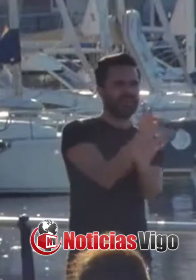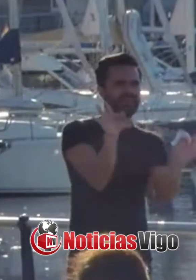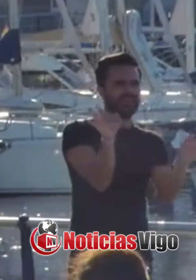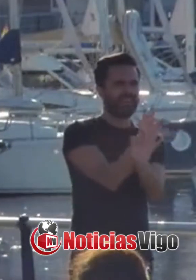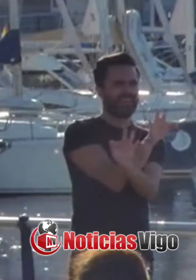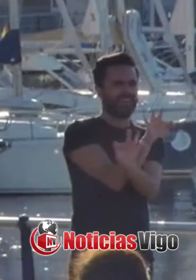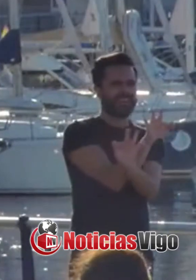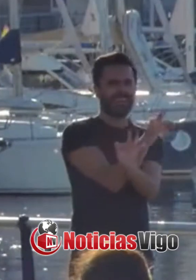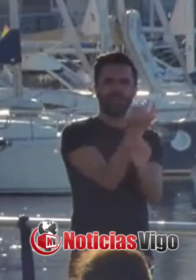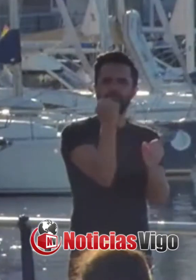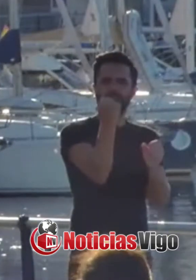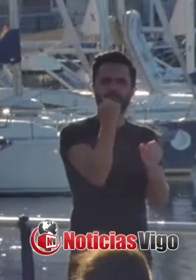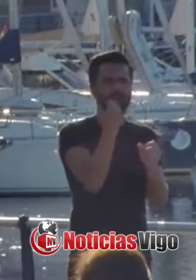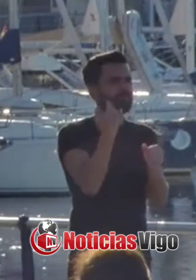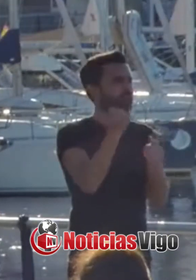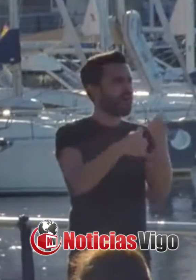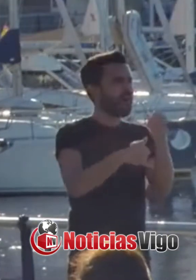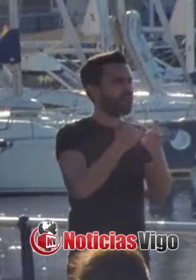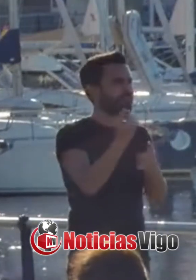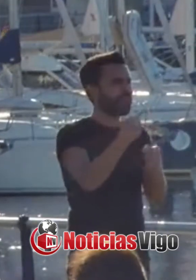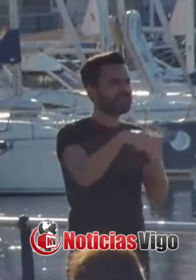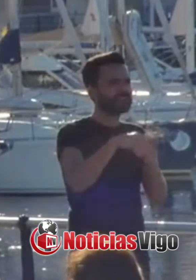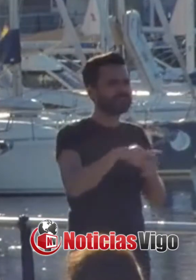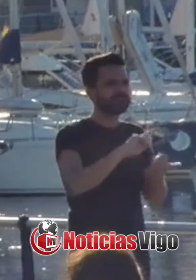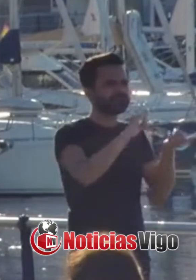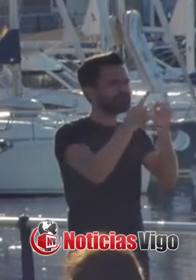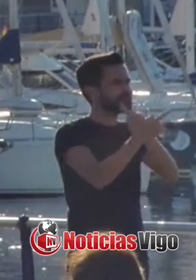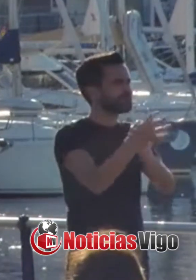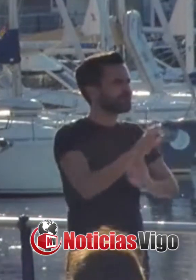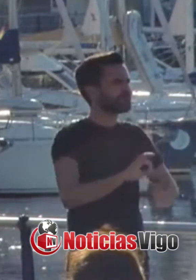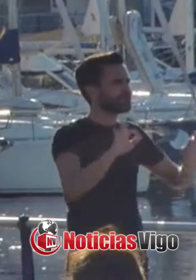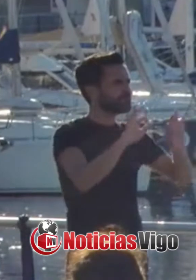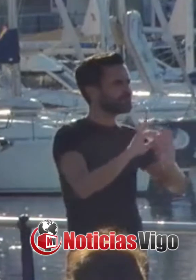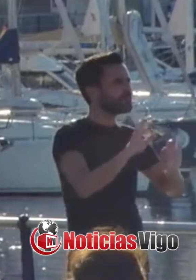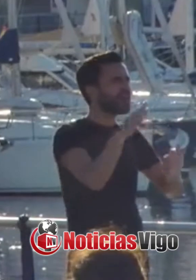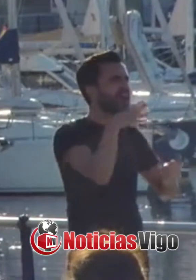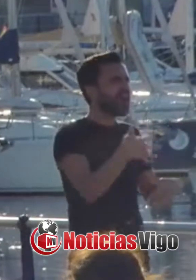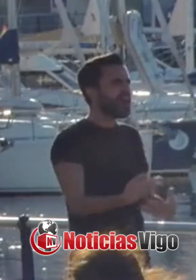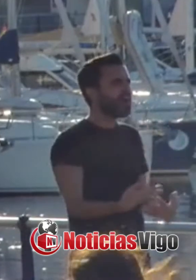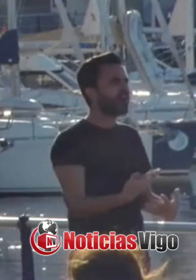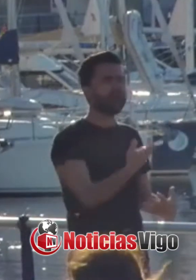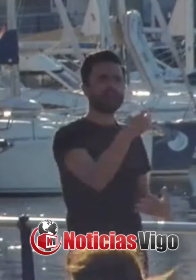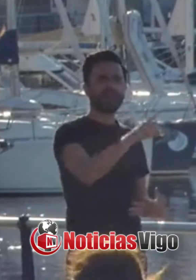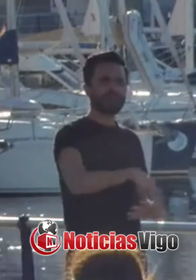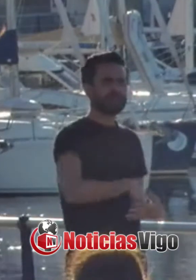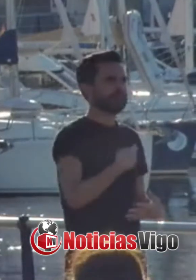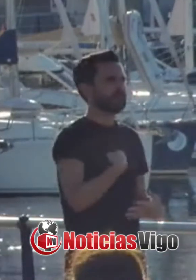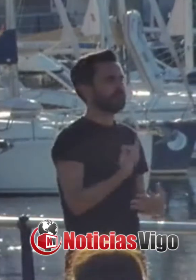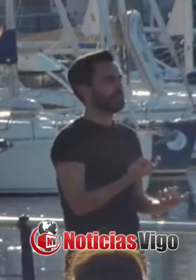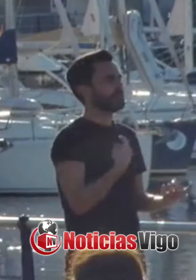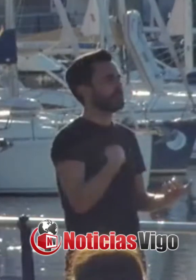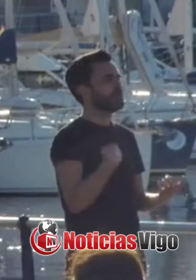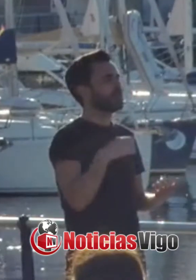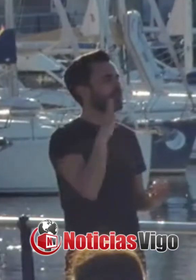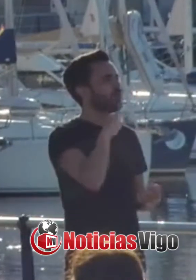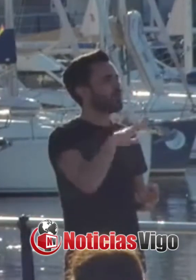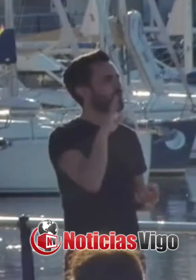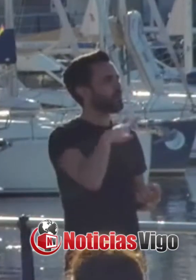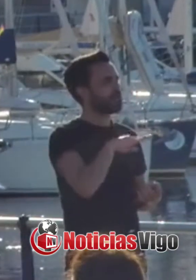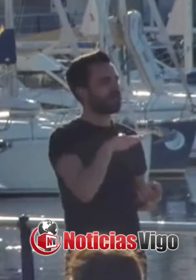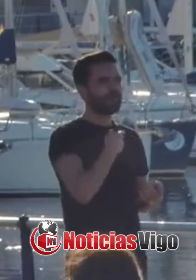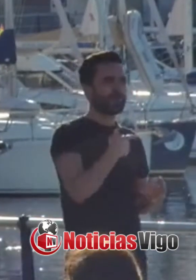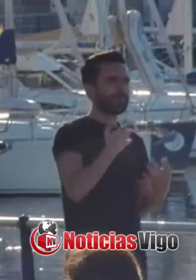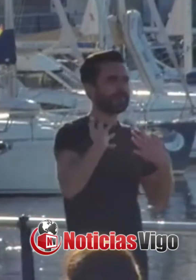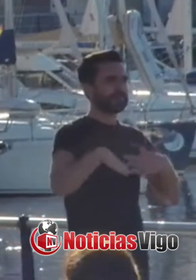sin que cambien realmente as cousas. E onde tamén nos chega agora a corrupción vestida de amor, non?